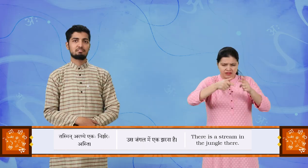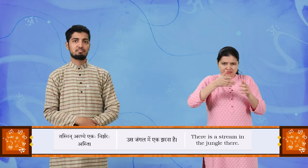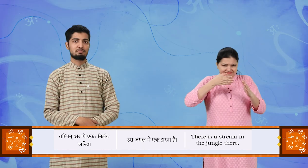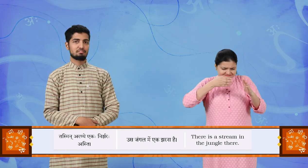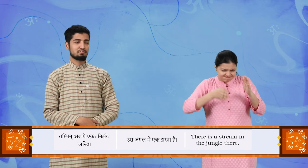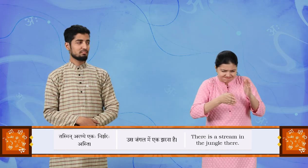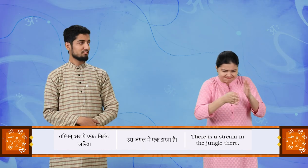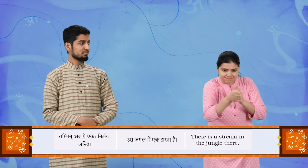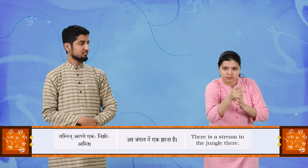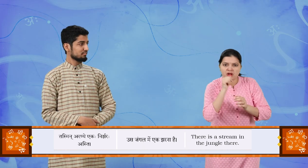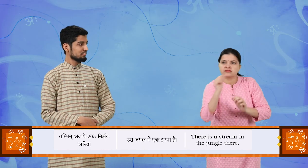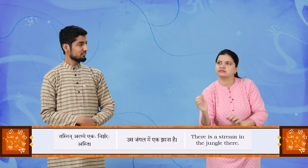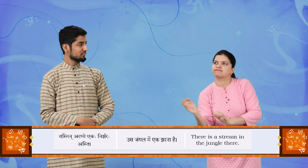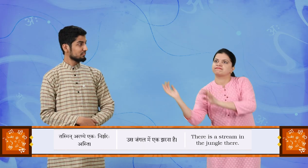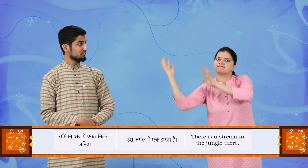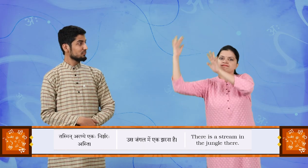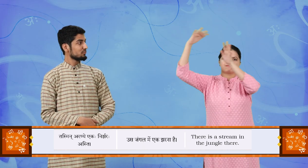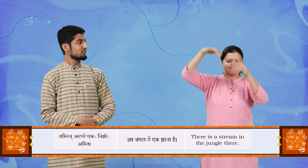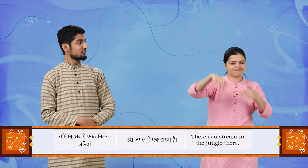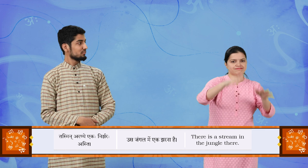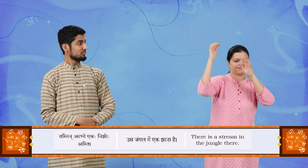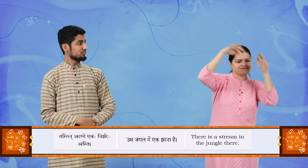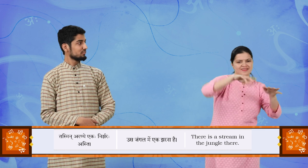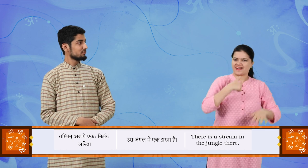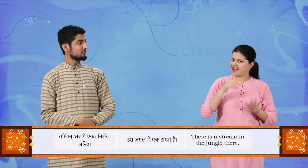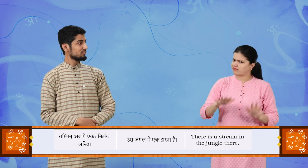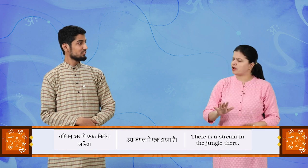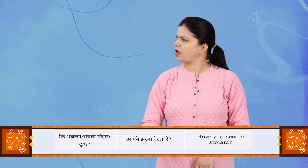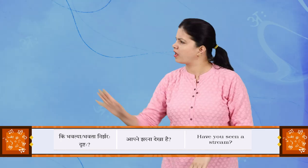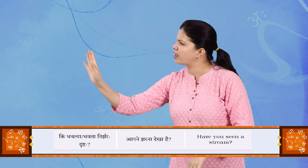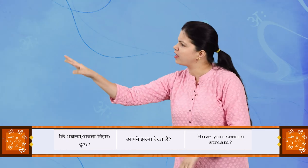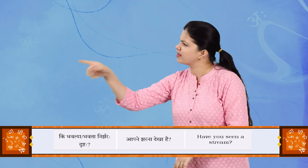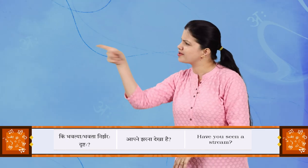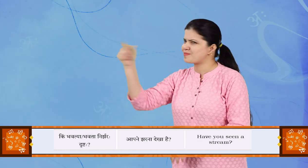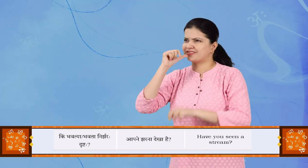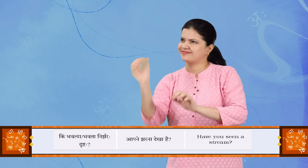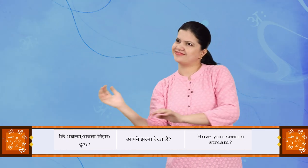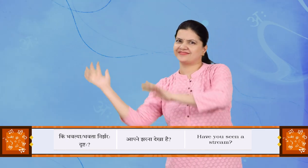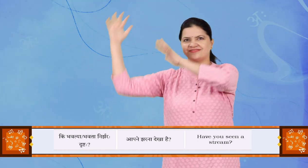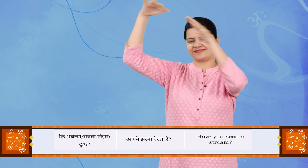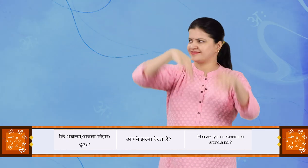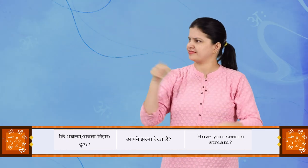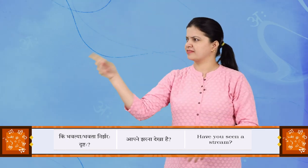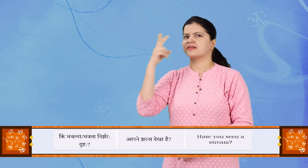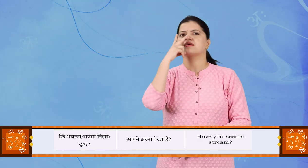तस्मिन् रहेगा अनिरुद्ध अवस्थी जी है लेकिन भवतारण रहा दृष्टा